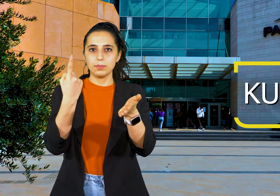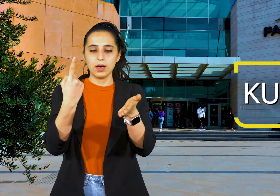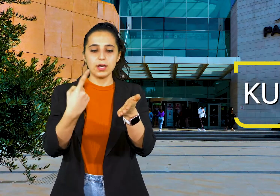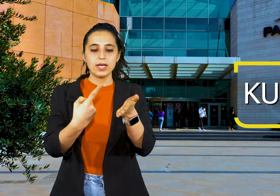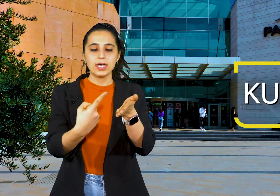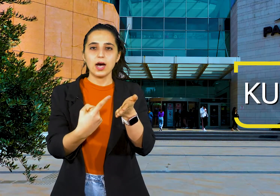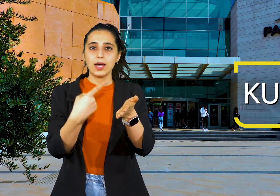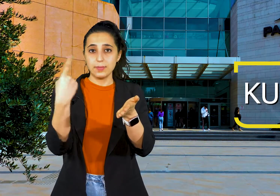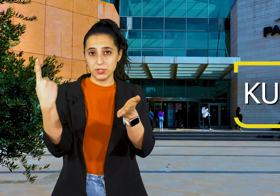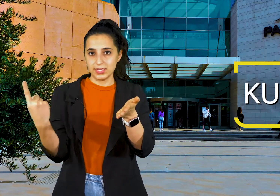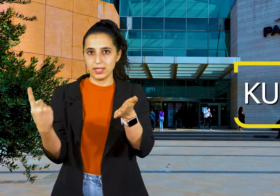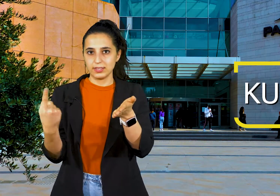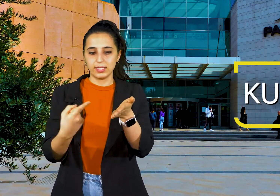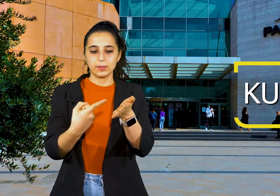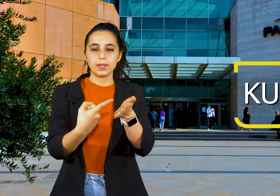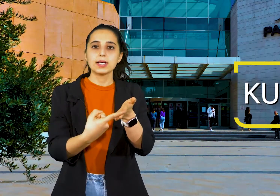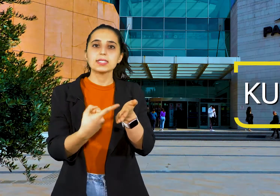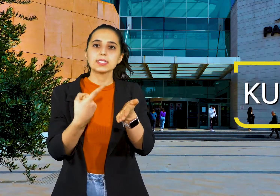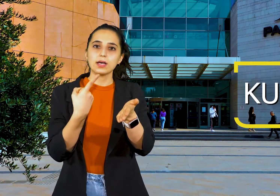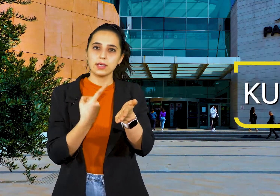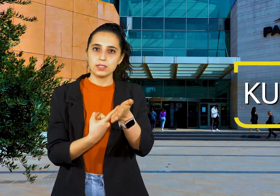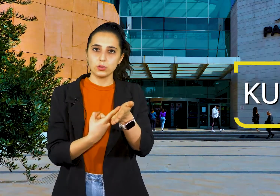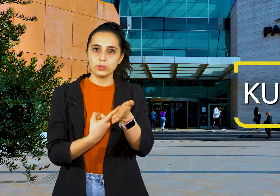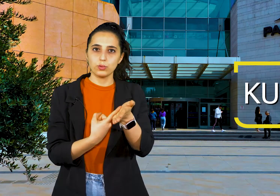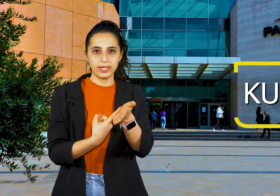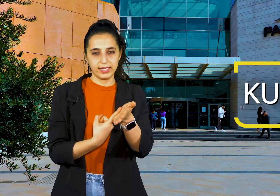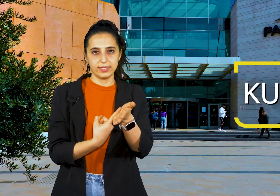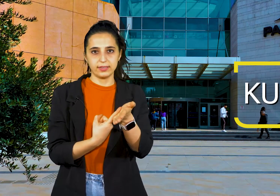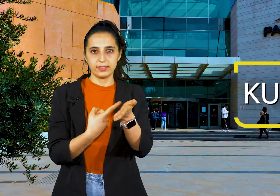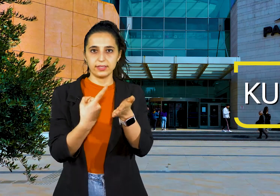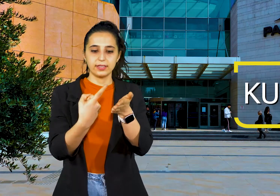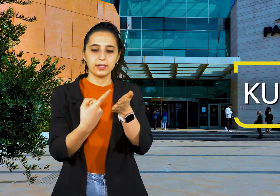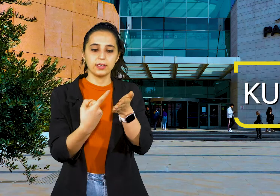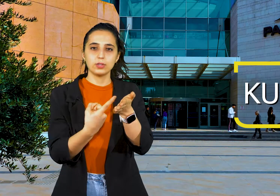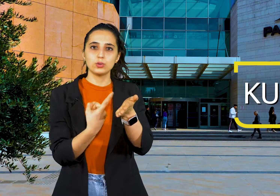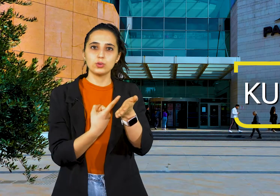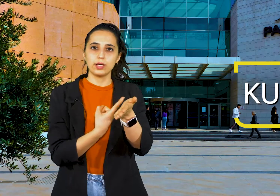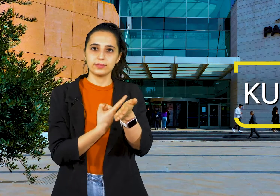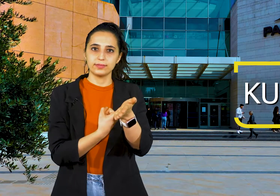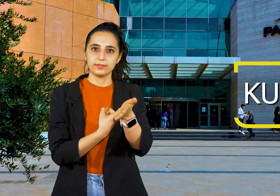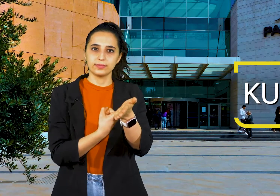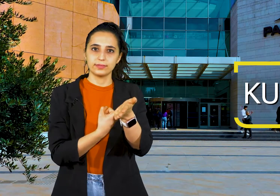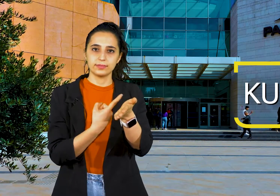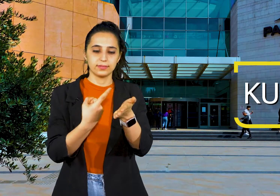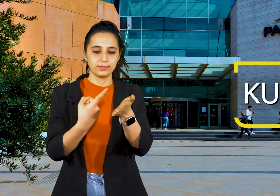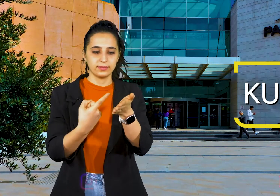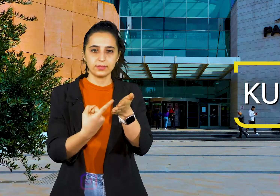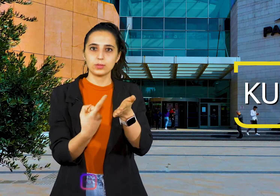parmağı Arapça yazılardaki gibi sağdan sola doğru hareket ettirilir. Kur'an.